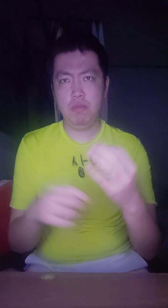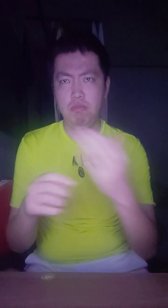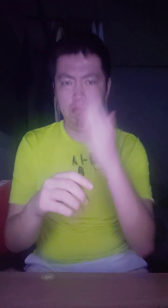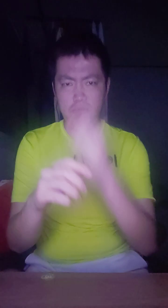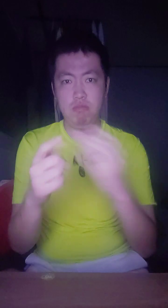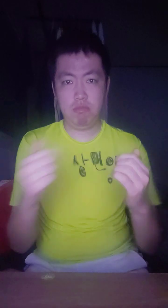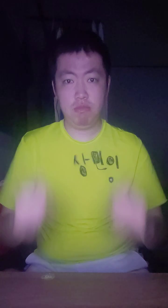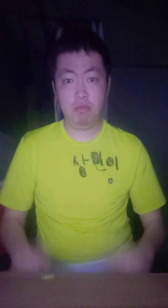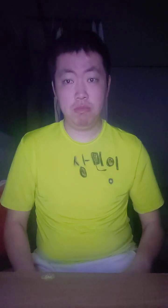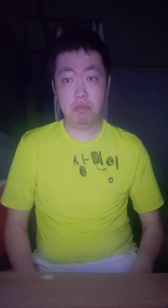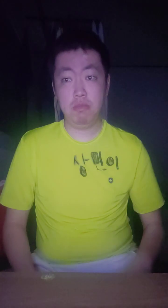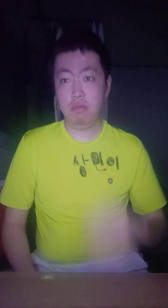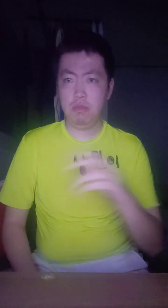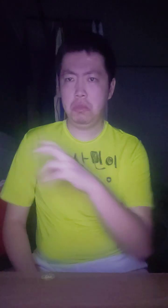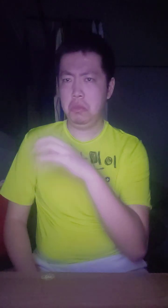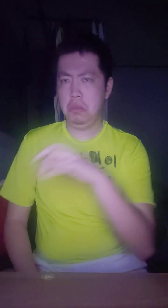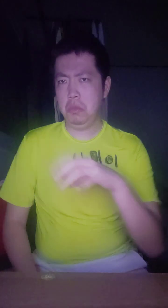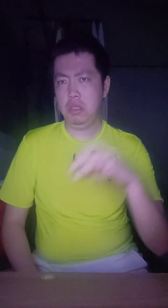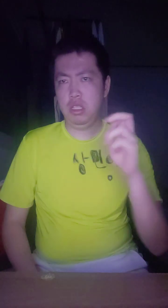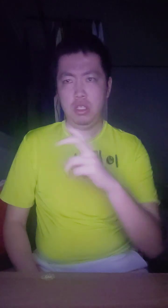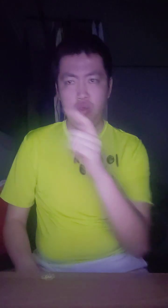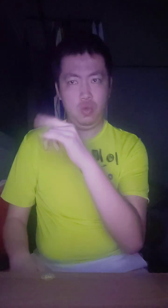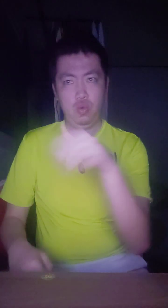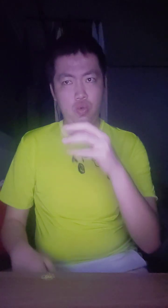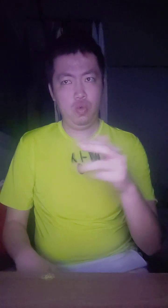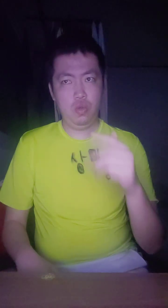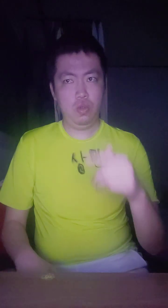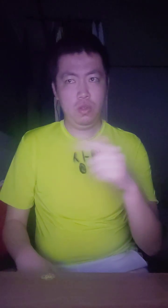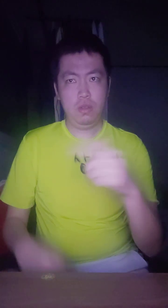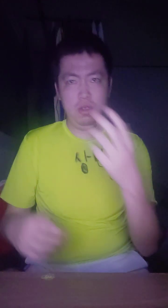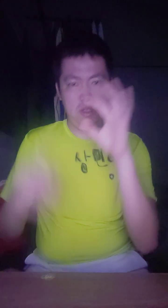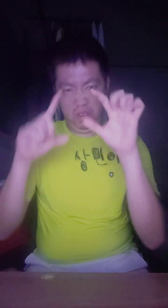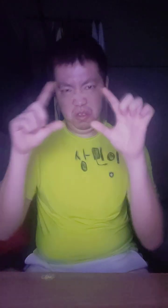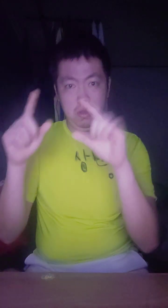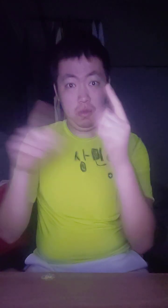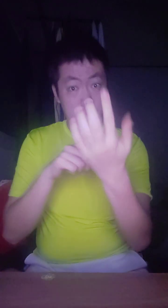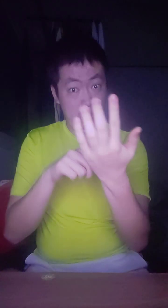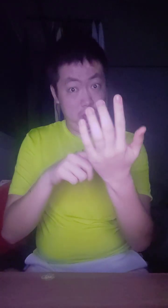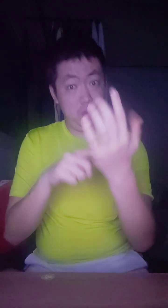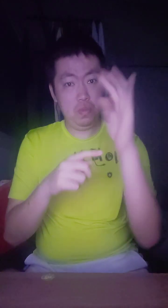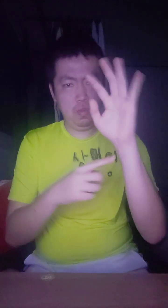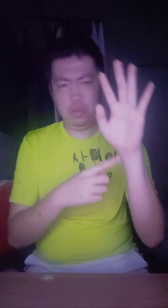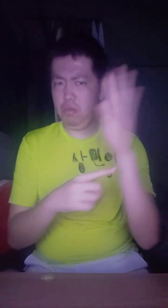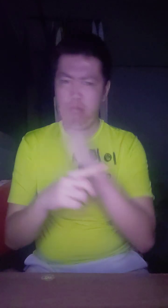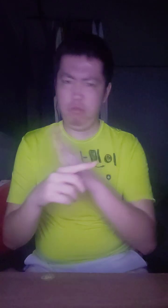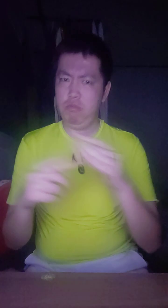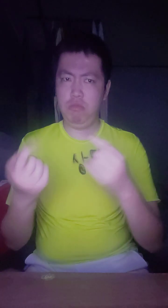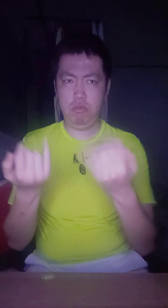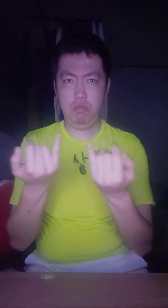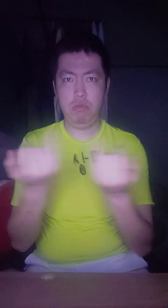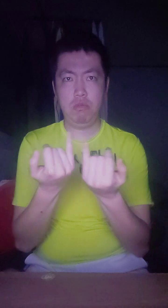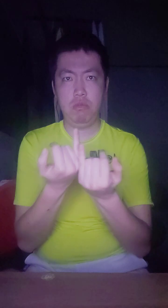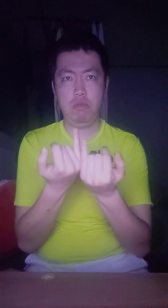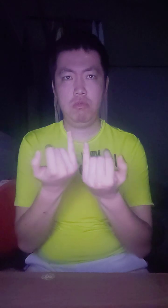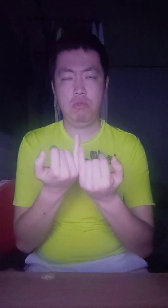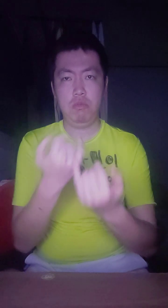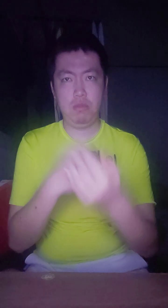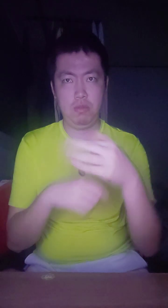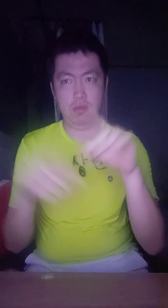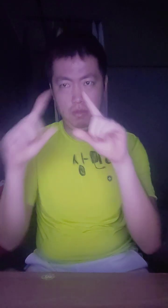파면됐습니다. 공공기관인 국토정보공사가 카메라 탐지기로 정기 점검을 하지 않은 점도 드러났지만 경찰 수사가 진행되는